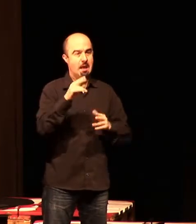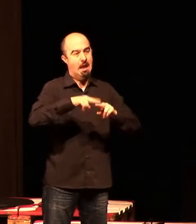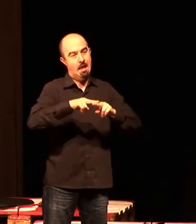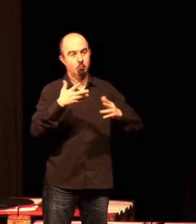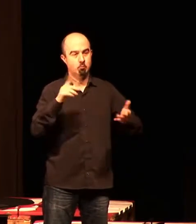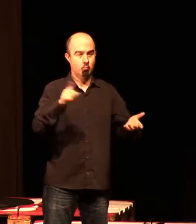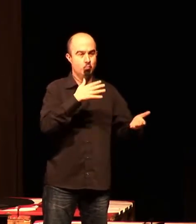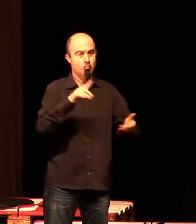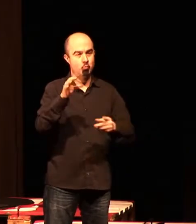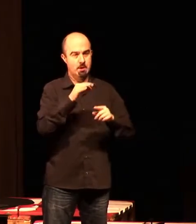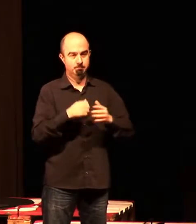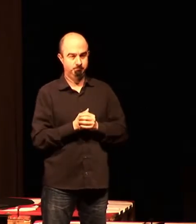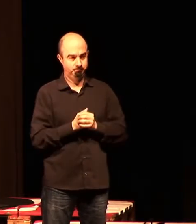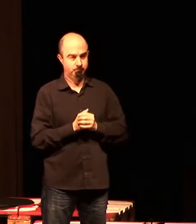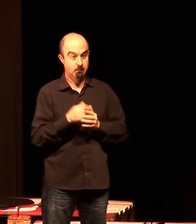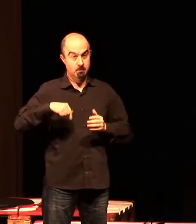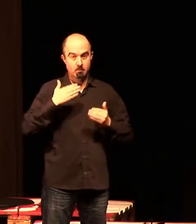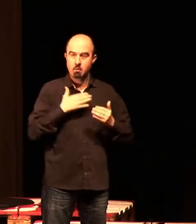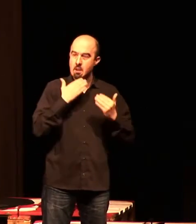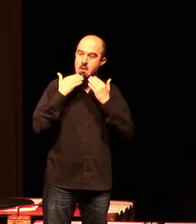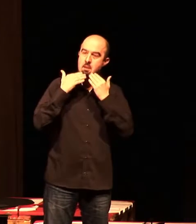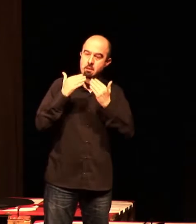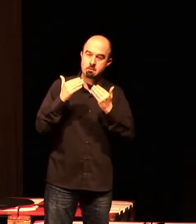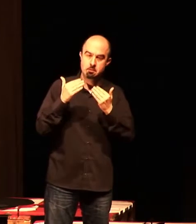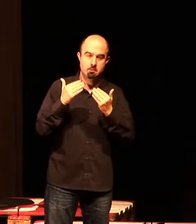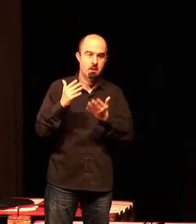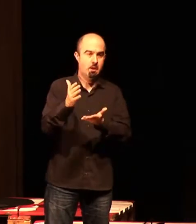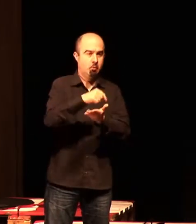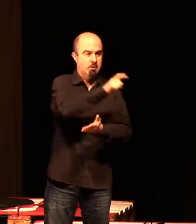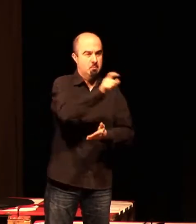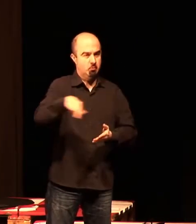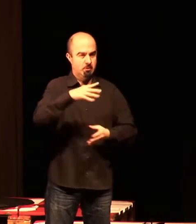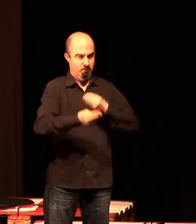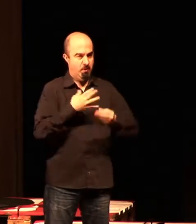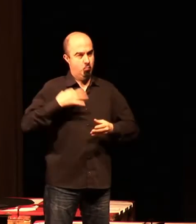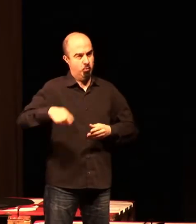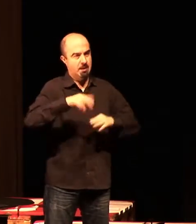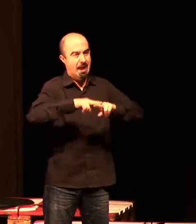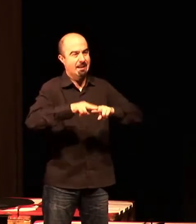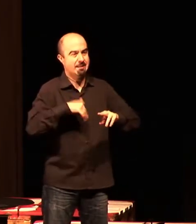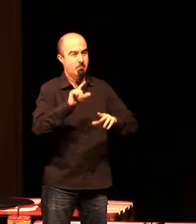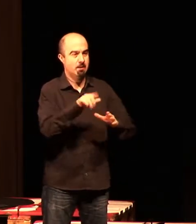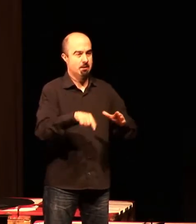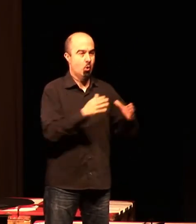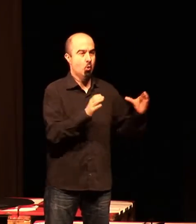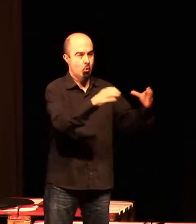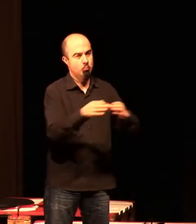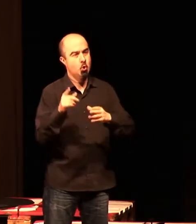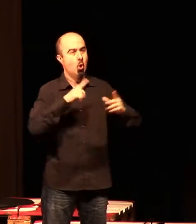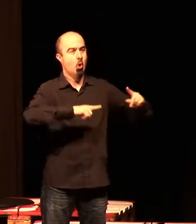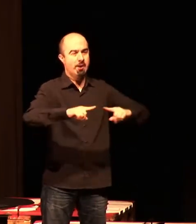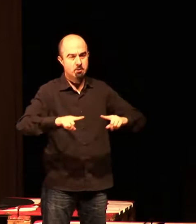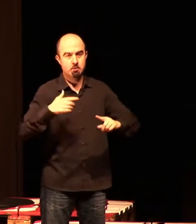actuacions musicals. Volem donar les gràcies a totes les persones que han fet possible aquest acte i també als col·lectius i